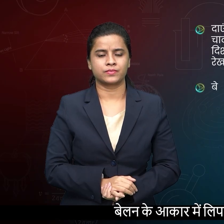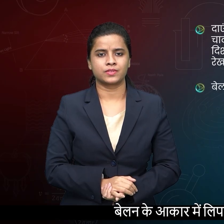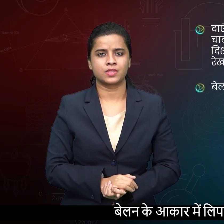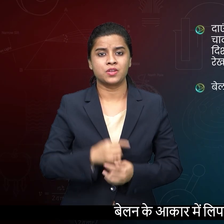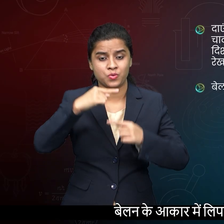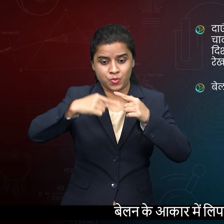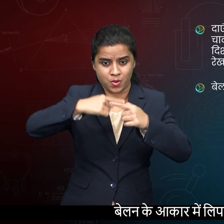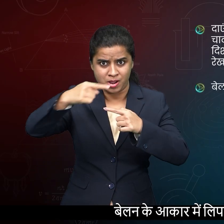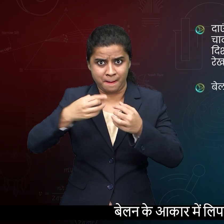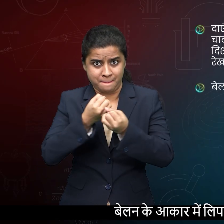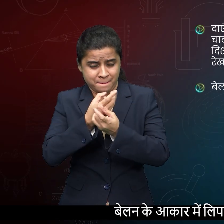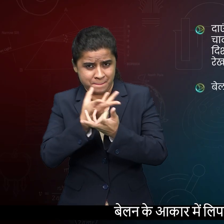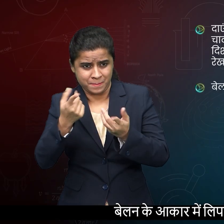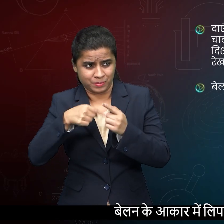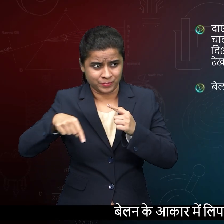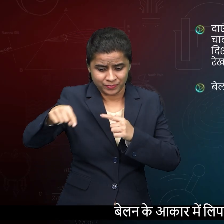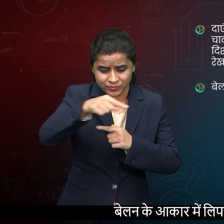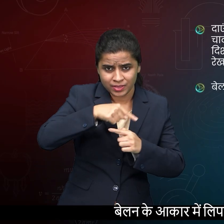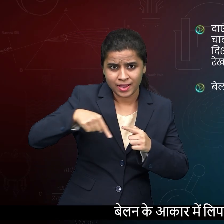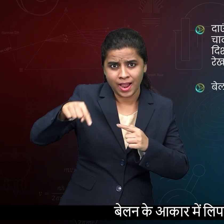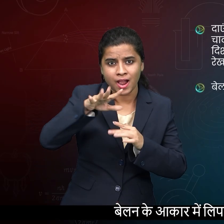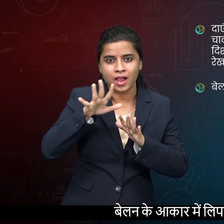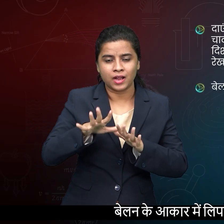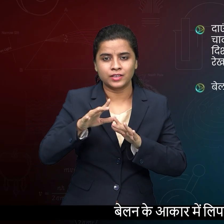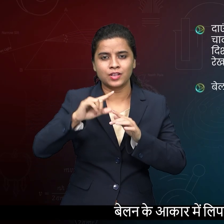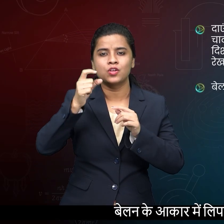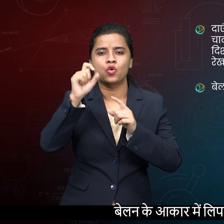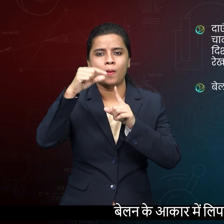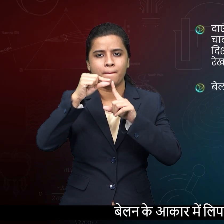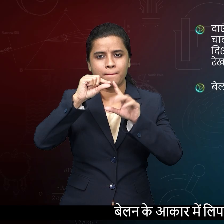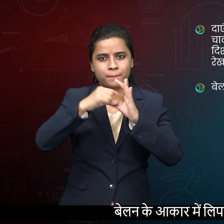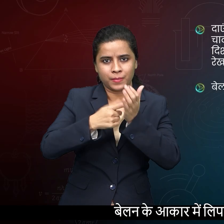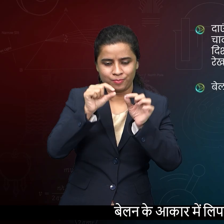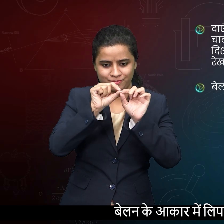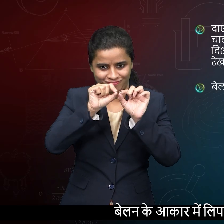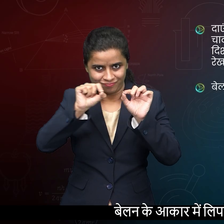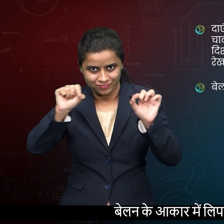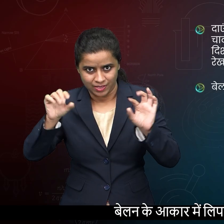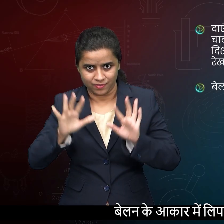बेलन के आकार में लिपटे तांबे के तार के अनेक